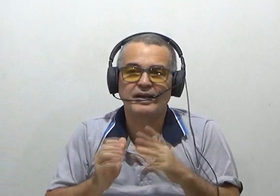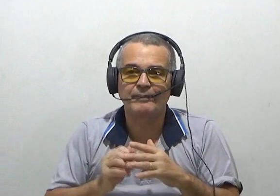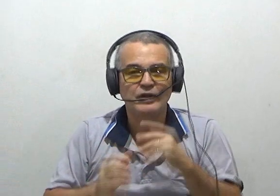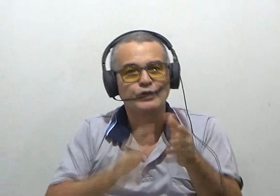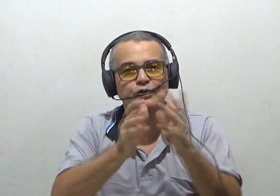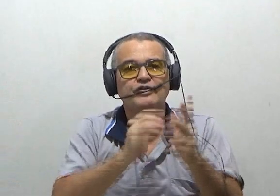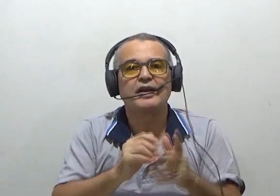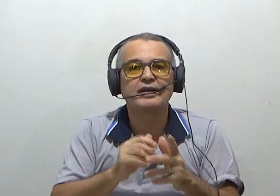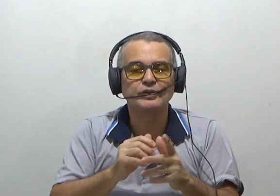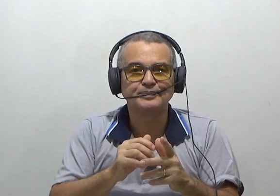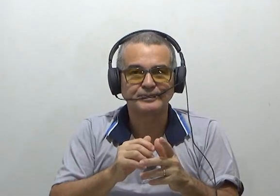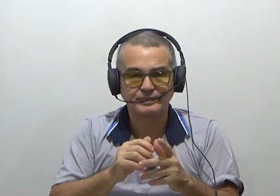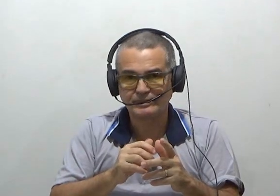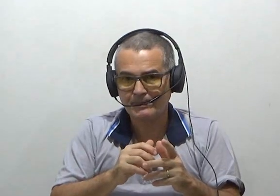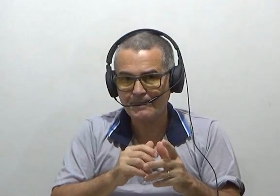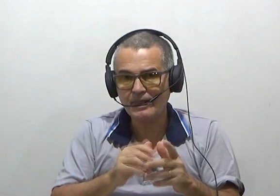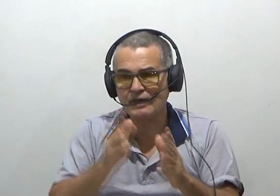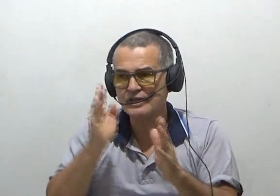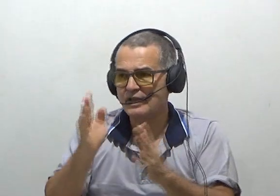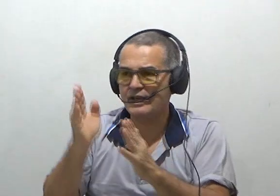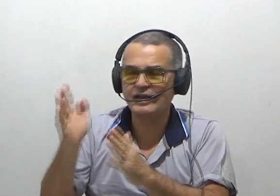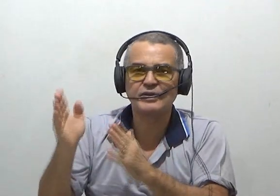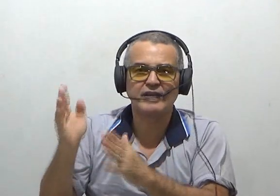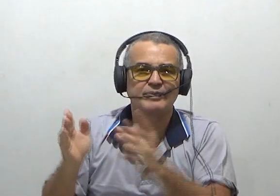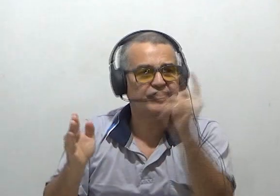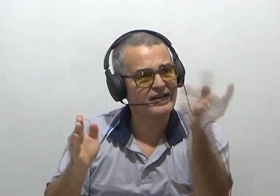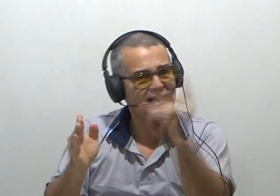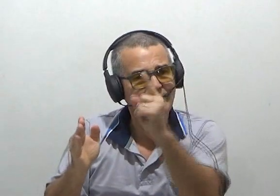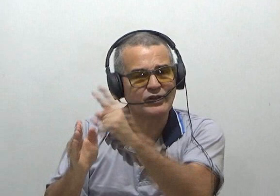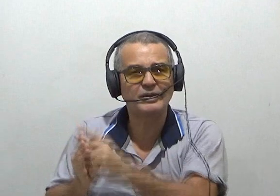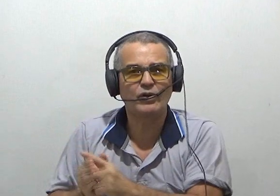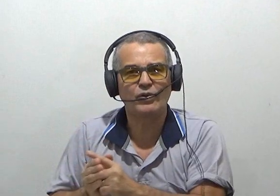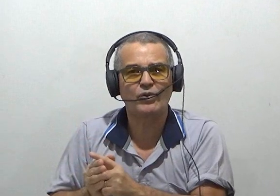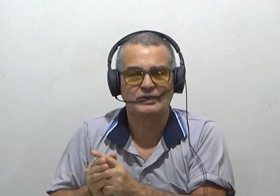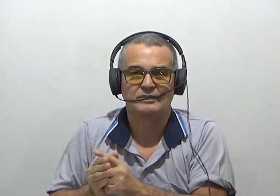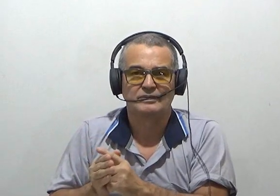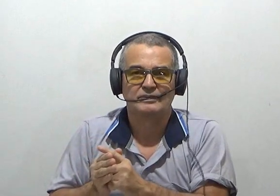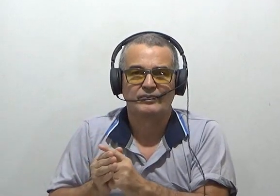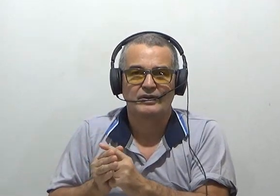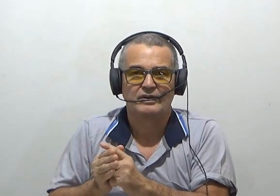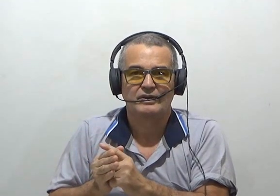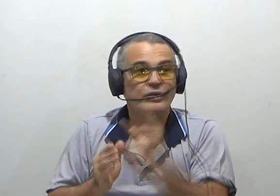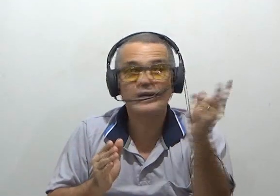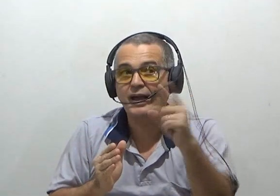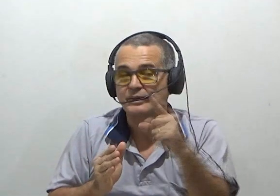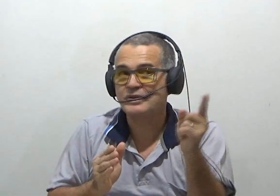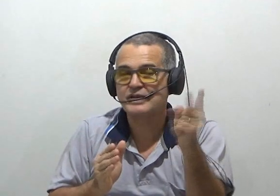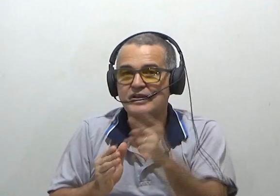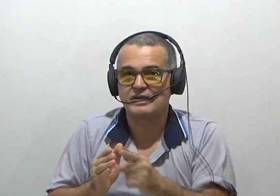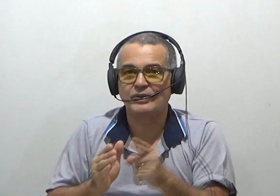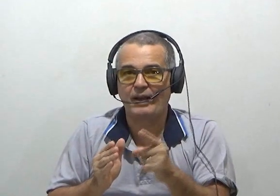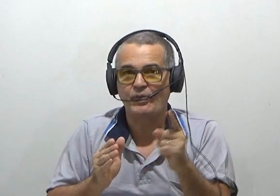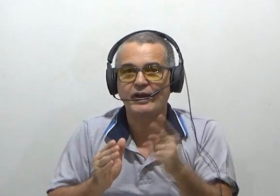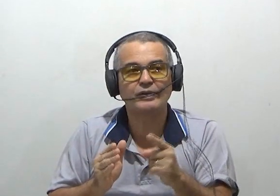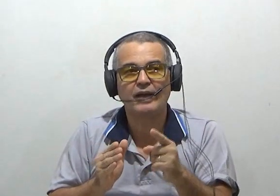você pegar o surdo falando e você querer que o intérprete fale exatamente como ele colocou. Não dá, muitas